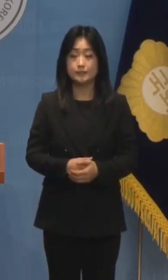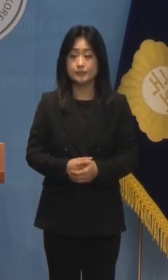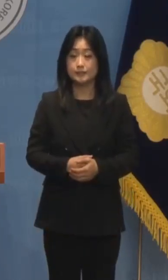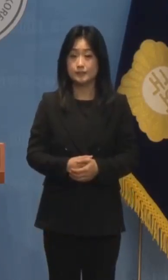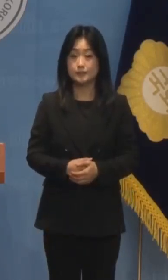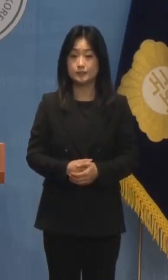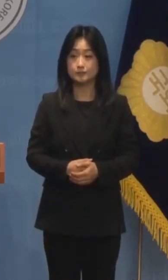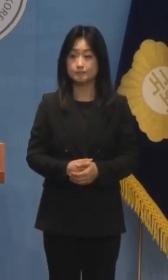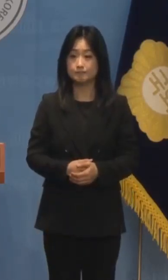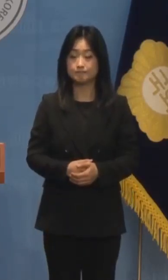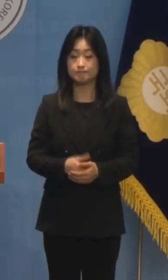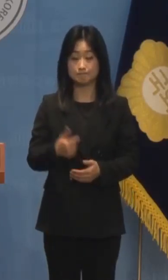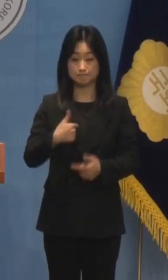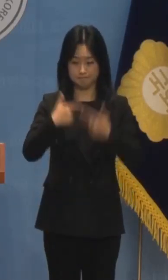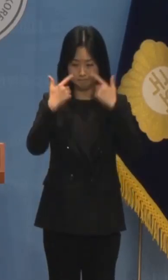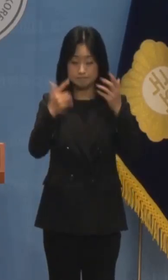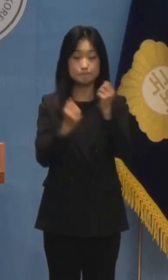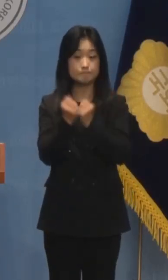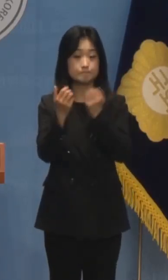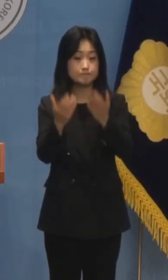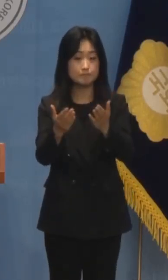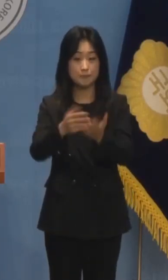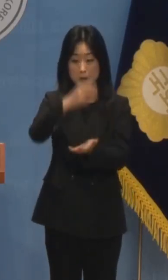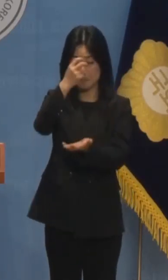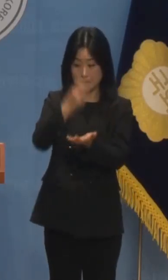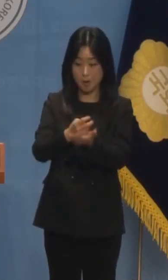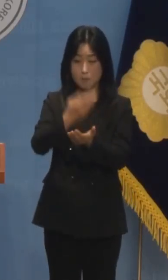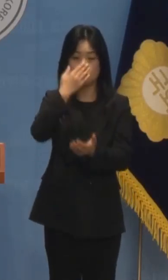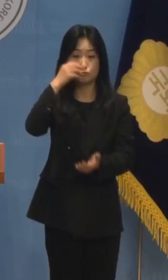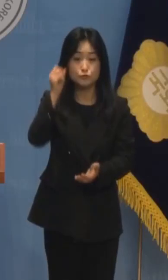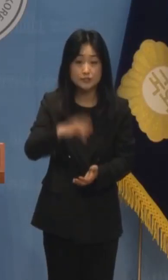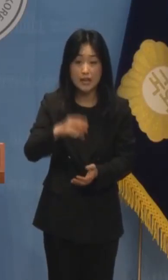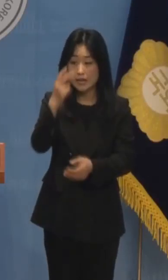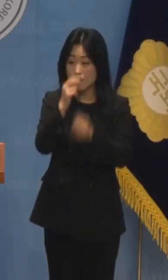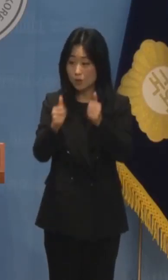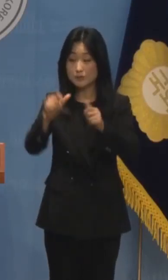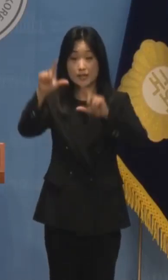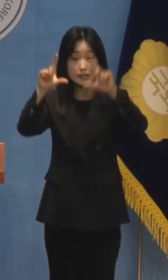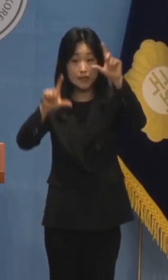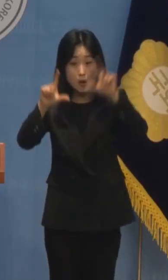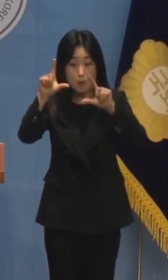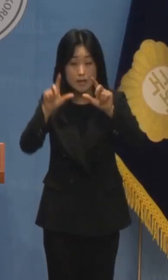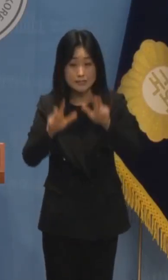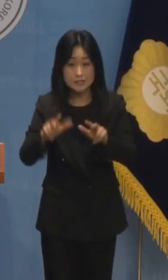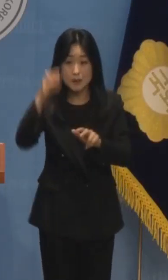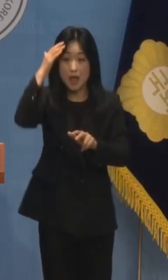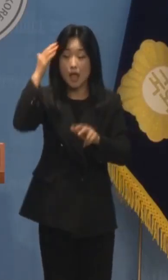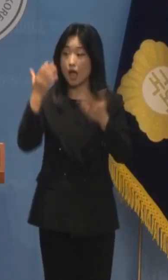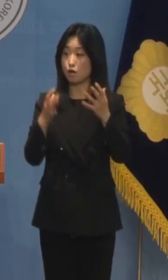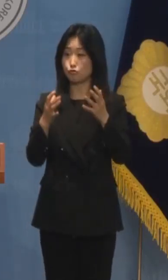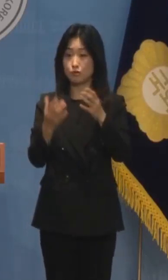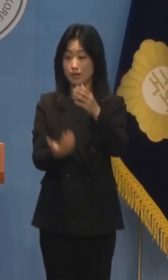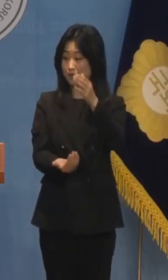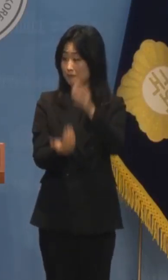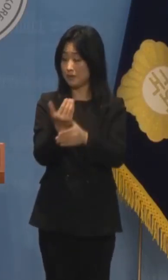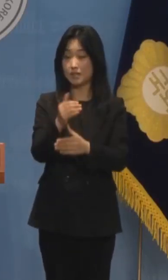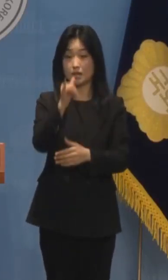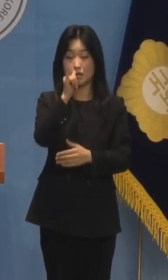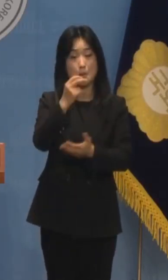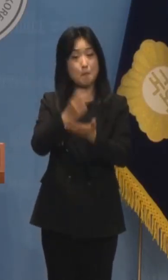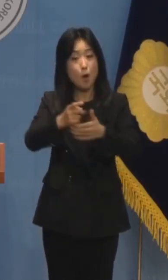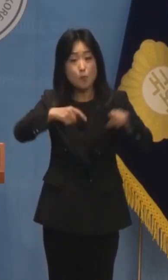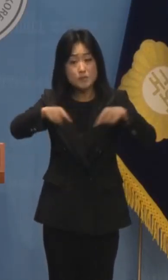특별히 강조해서 말씀드릴 것은 법과 규정을 무시하는 검찰의 행태가 현재 우리나라에서 벌어지는